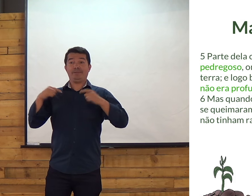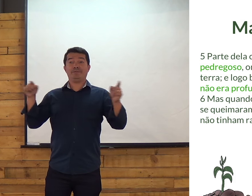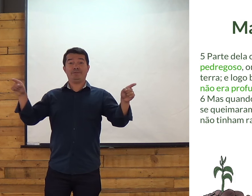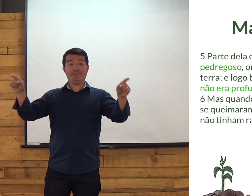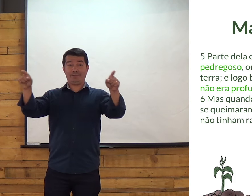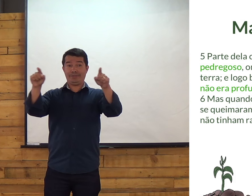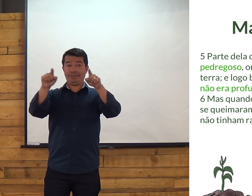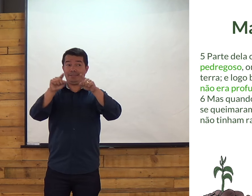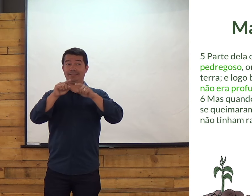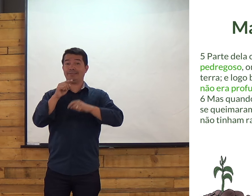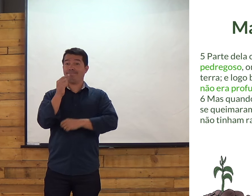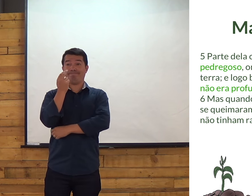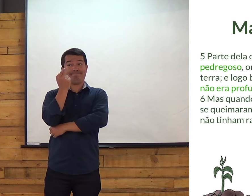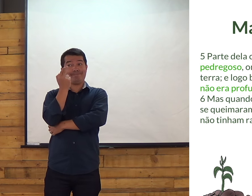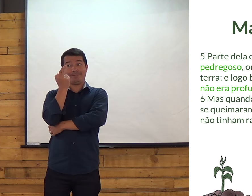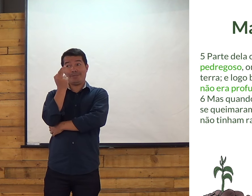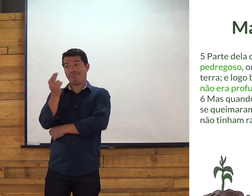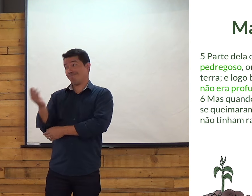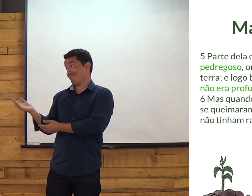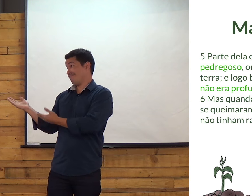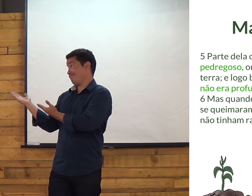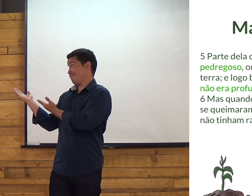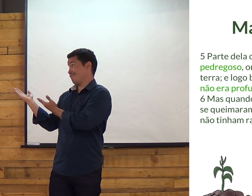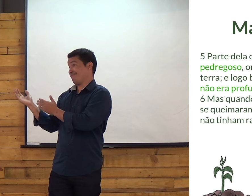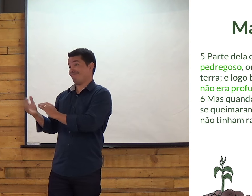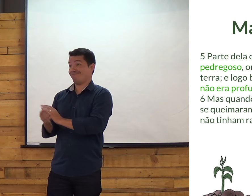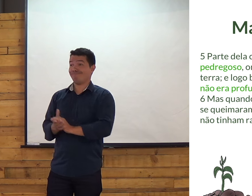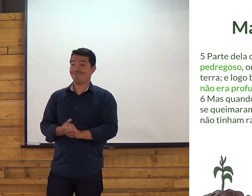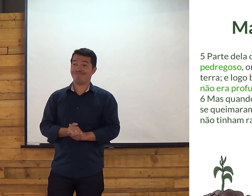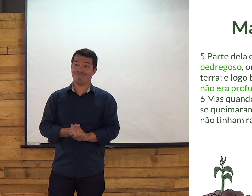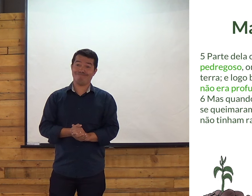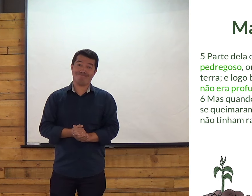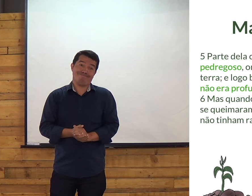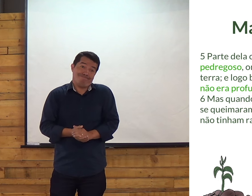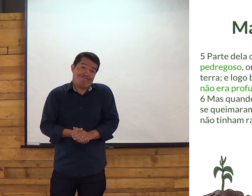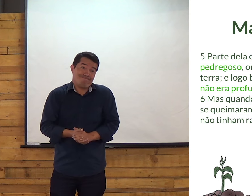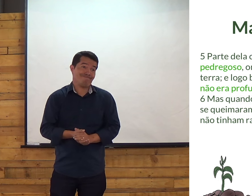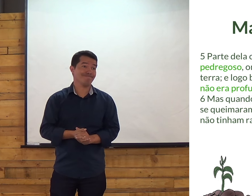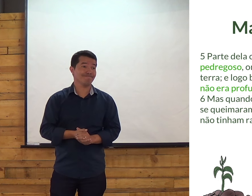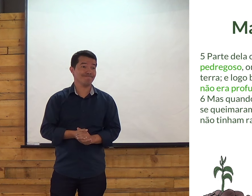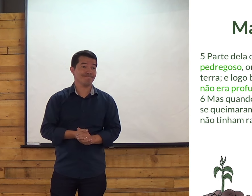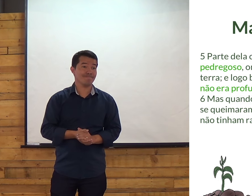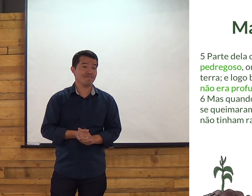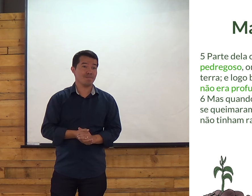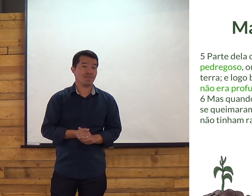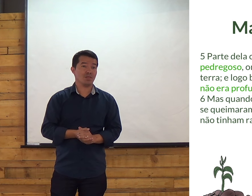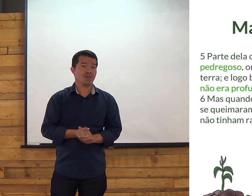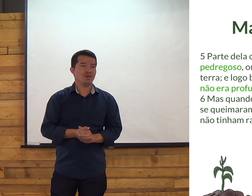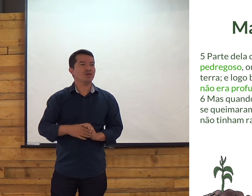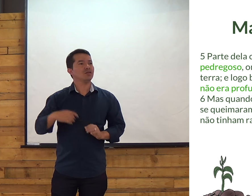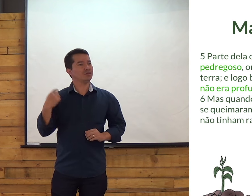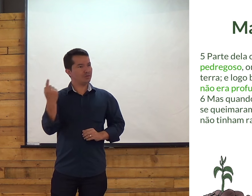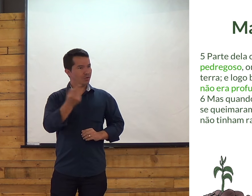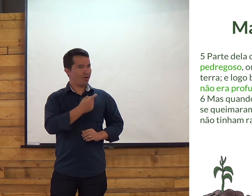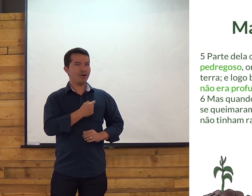Às vezes, eu e você somos assim, desse jeito, igual.